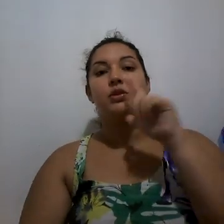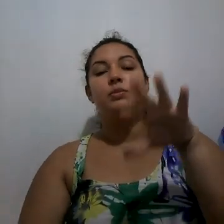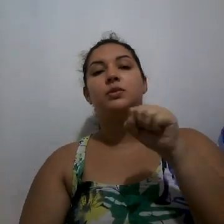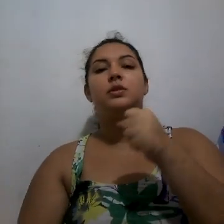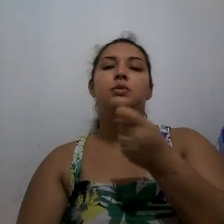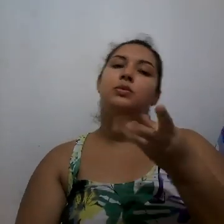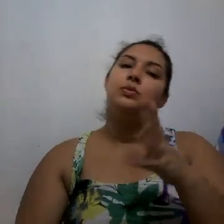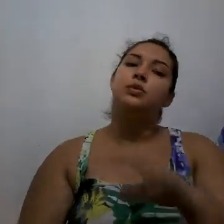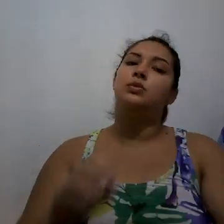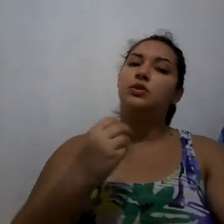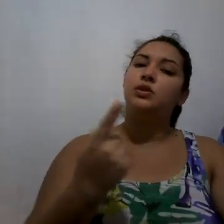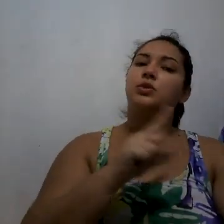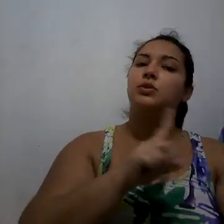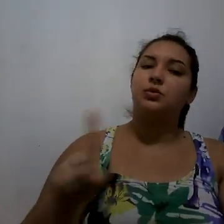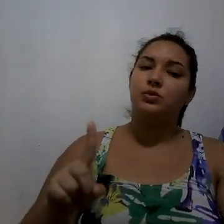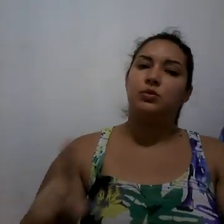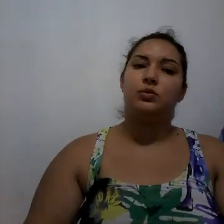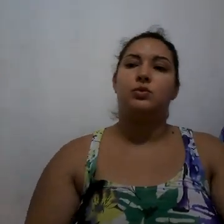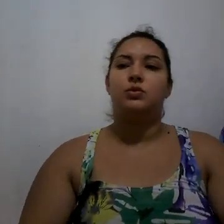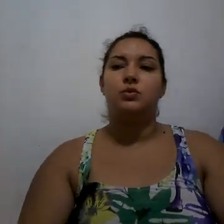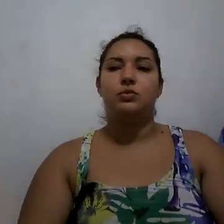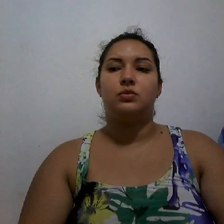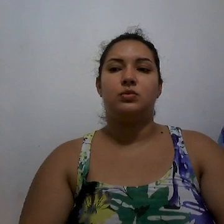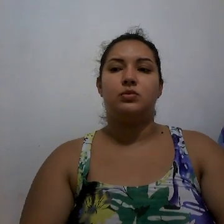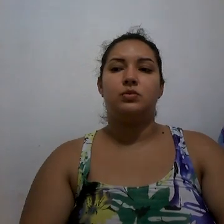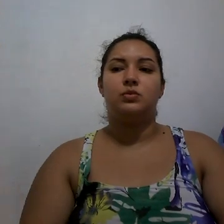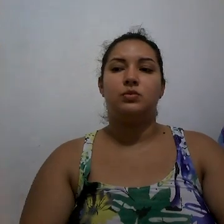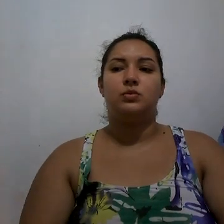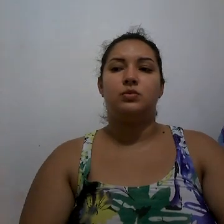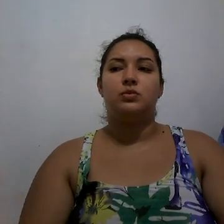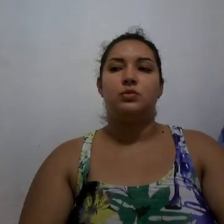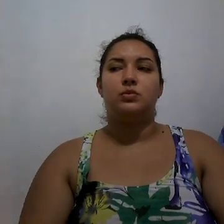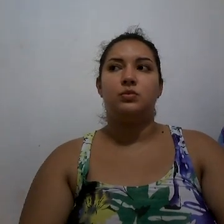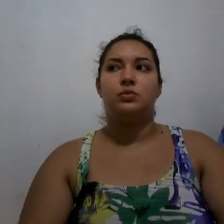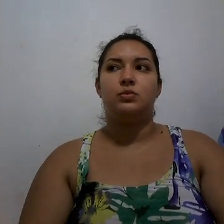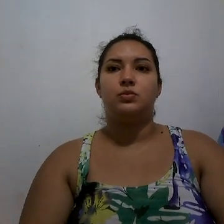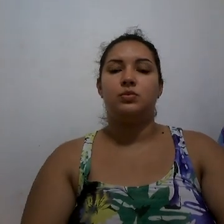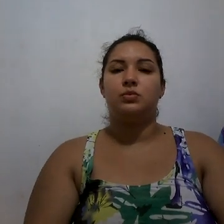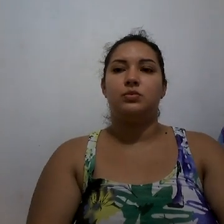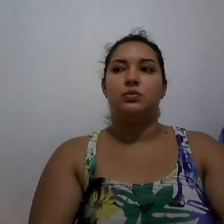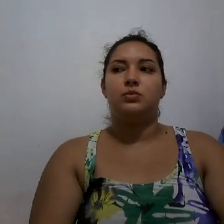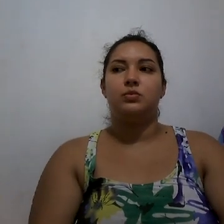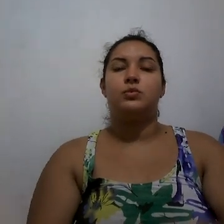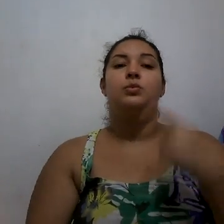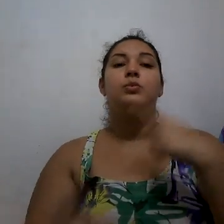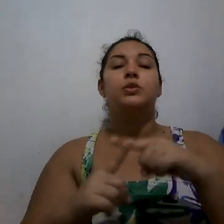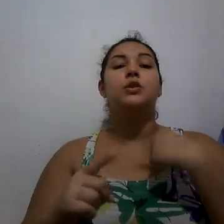vocês acham? Não, né? Por quê? Porque eu não misturei, né? Só joguei e